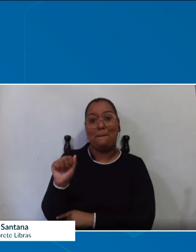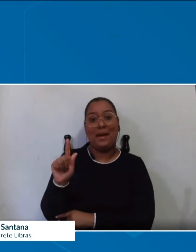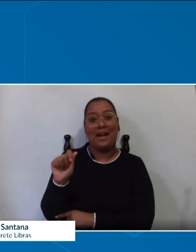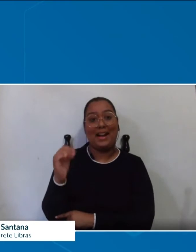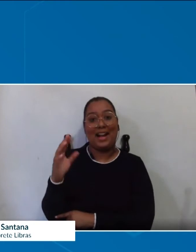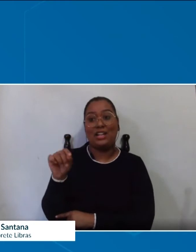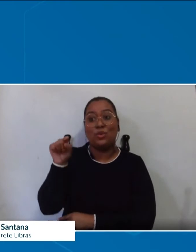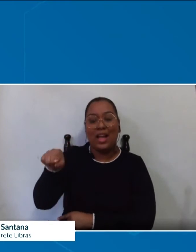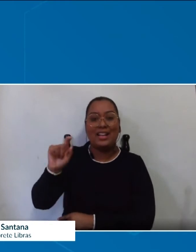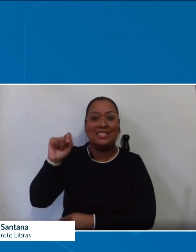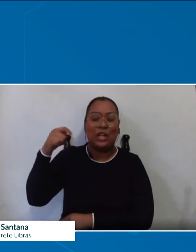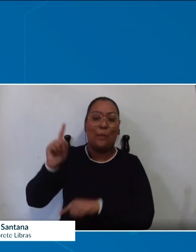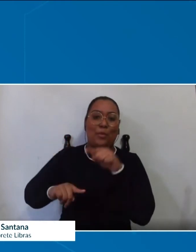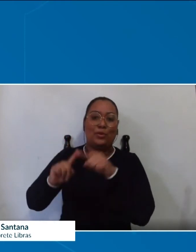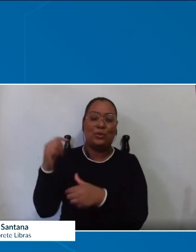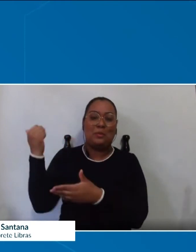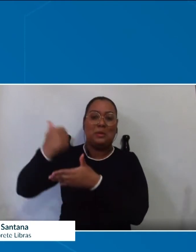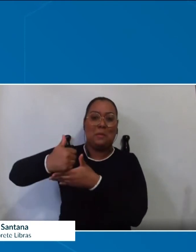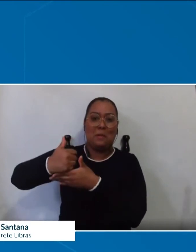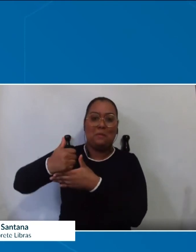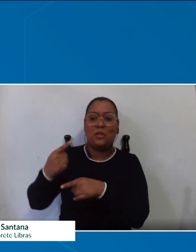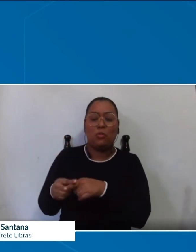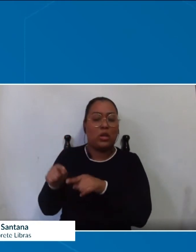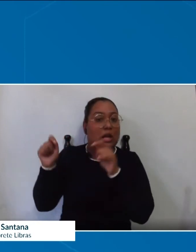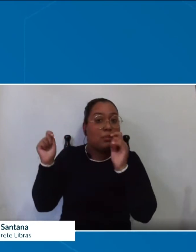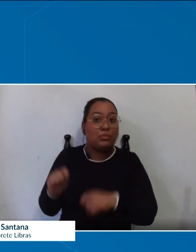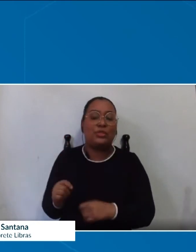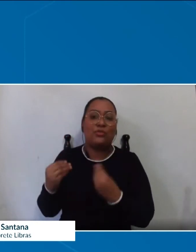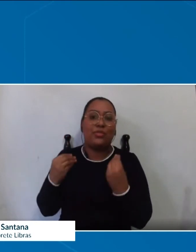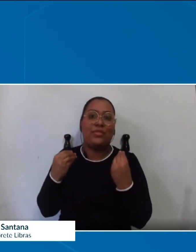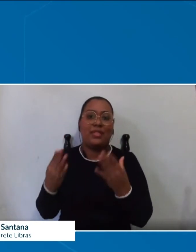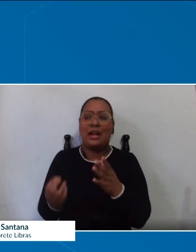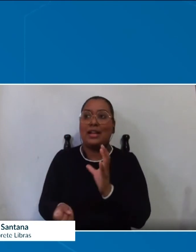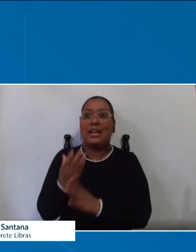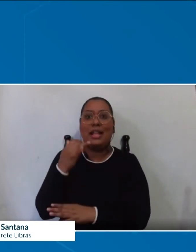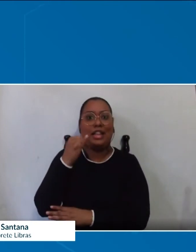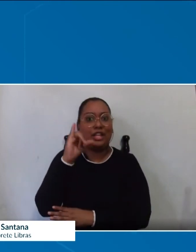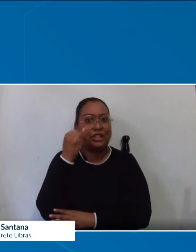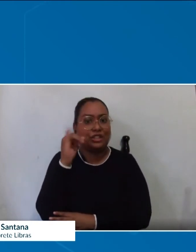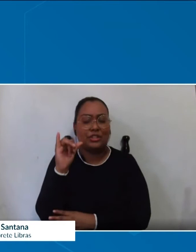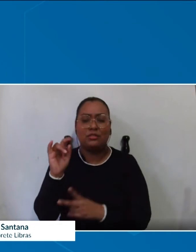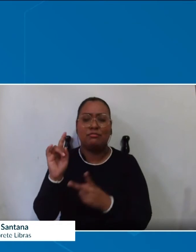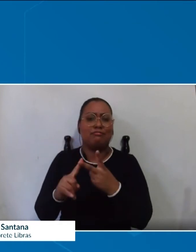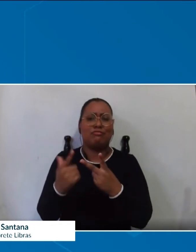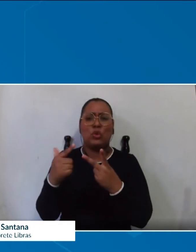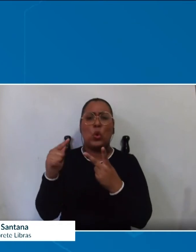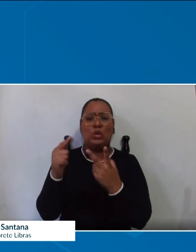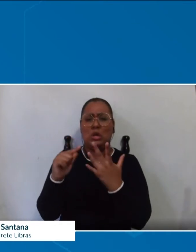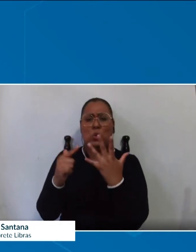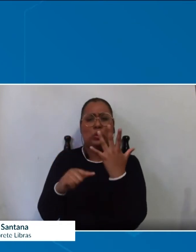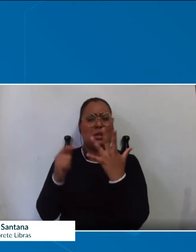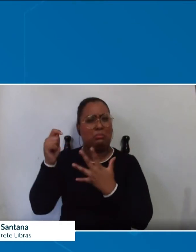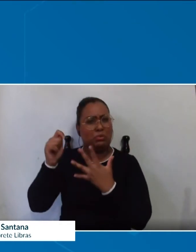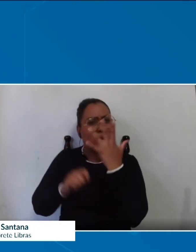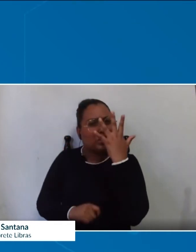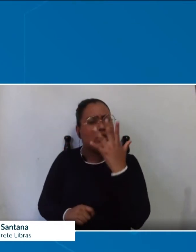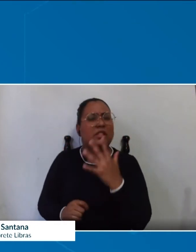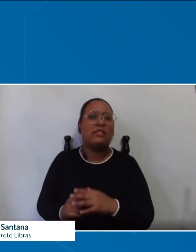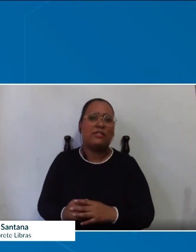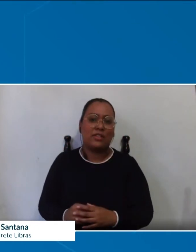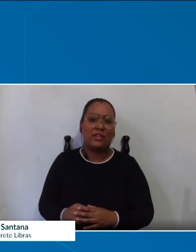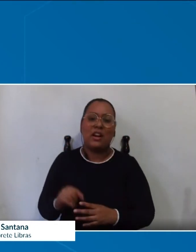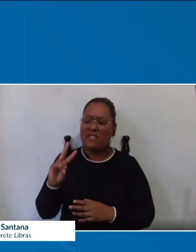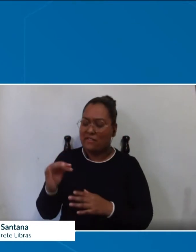tem futuro nesse aspecto. Ele, além de gerar energia de biomassa, ele tem muitas outras utilizações que ainda